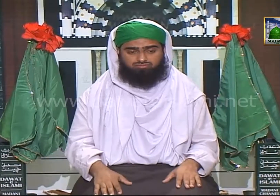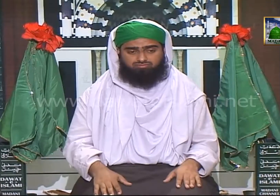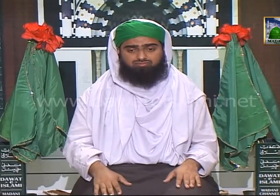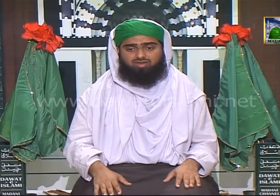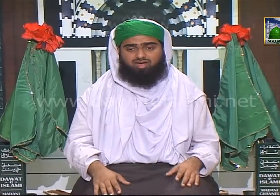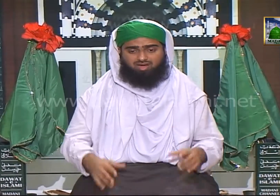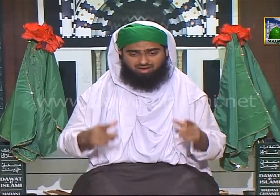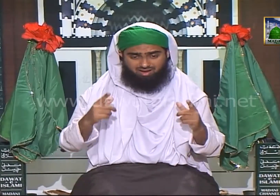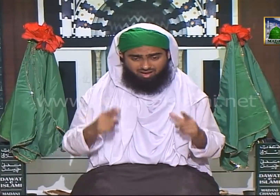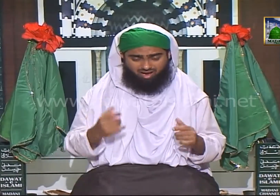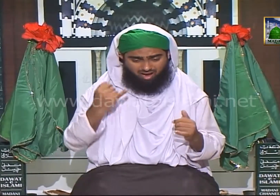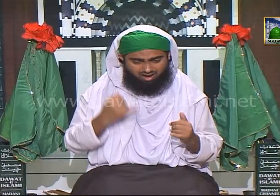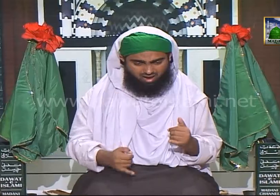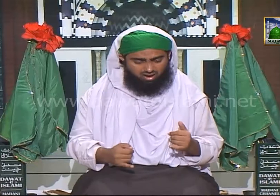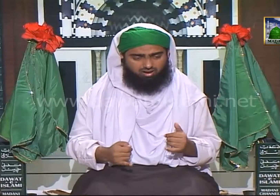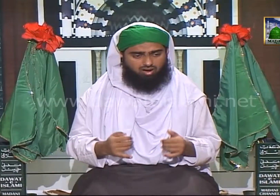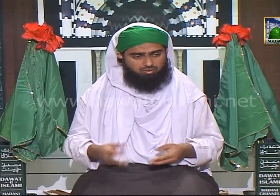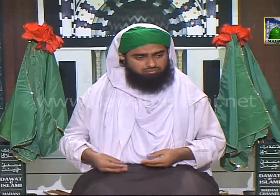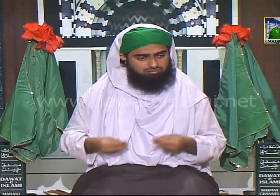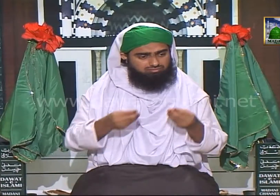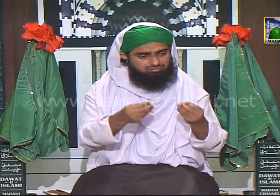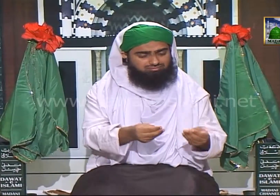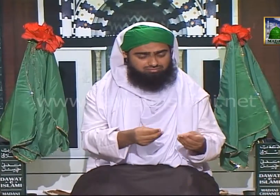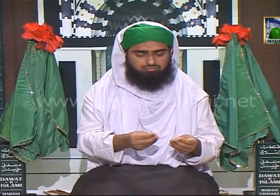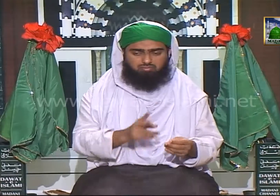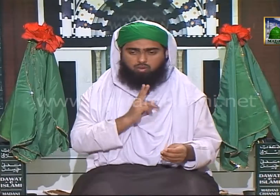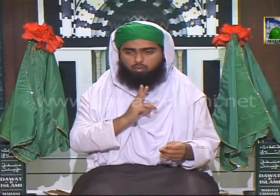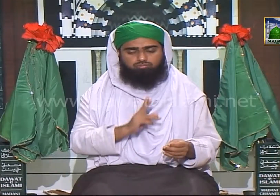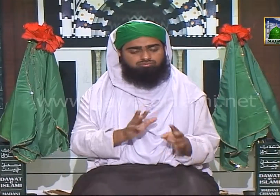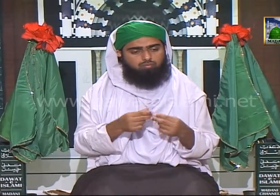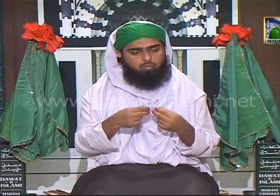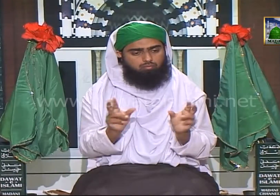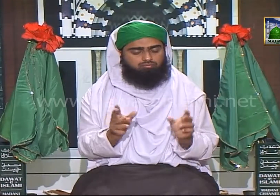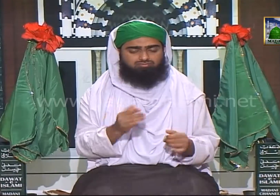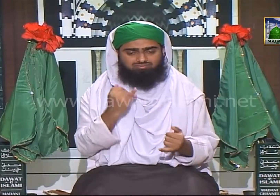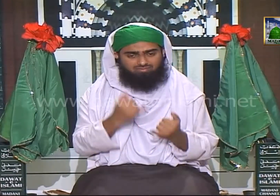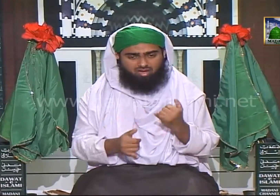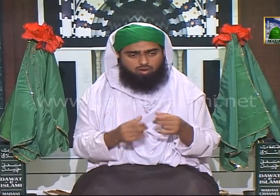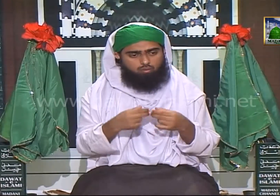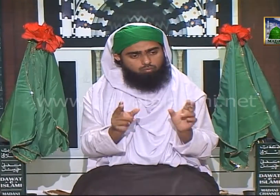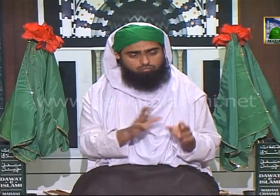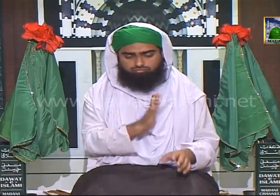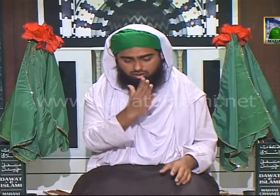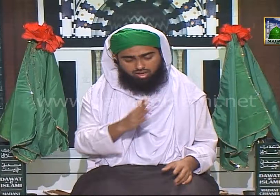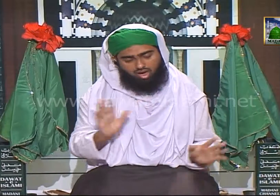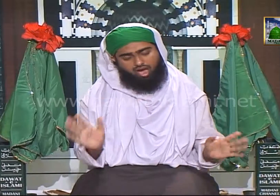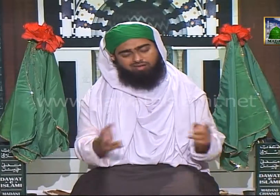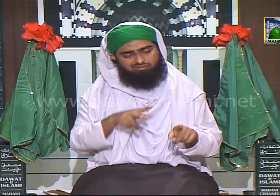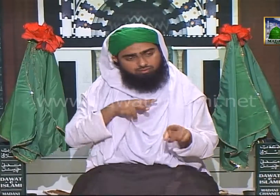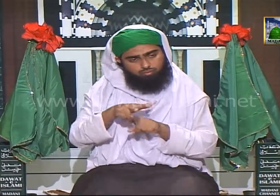مال میں عیب ہے تو بتانا پڑے گا. مال میں عیب ہو اور نہ بتائے یہ حرام ہے. سرکار مدینہ صلی اللہ تعالیٰ